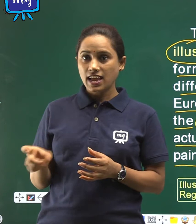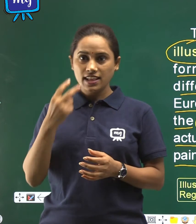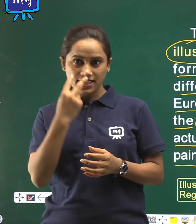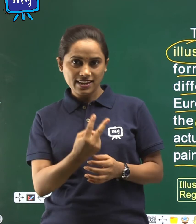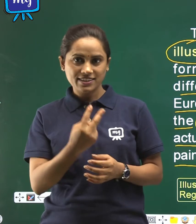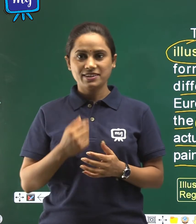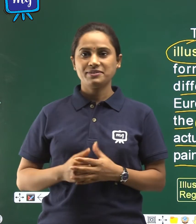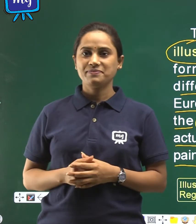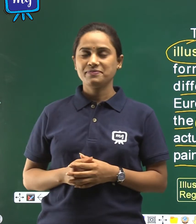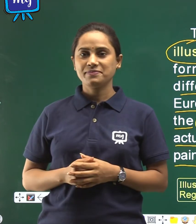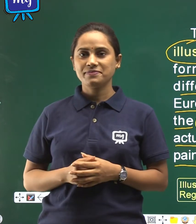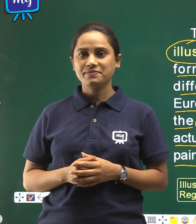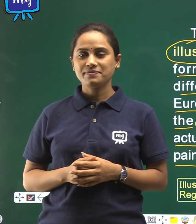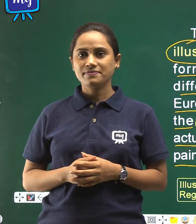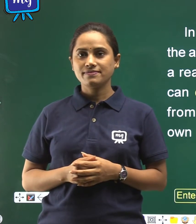दर्शक.